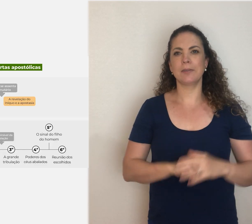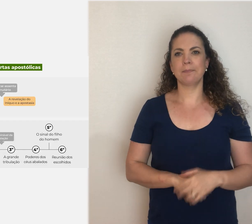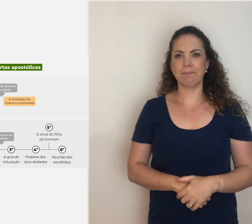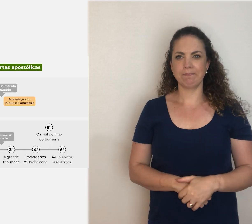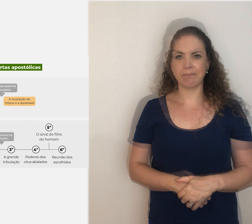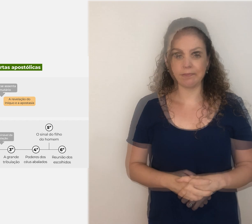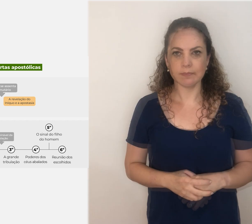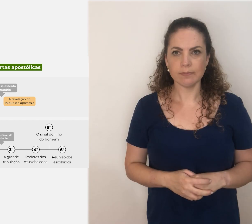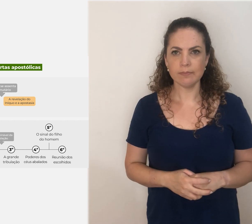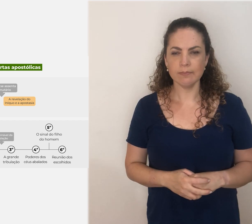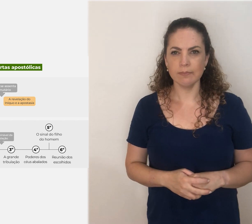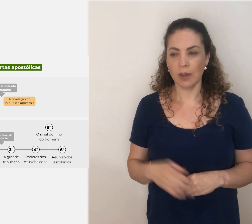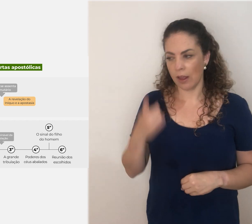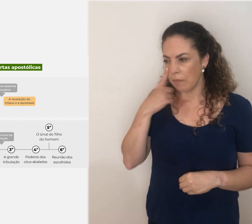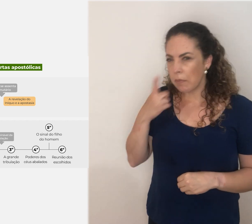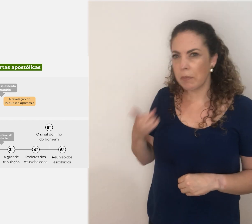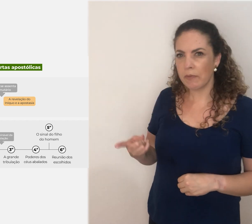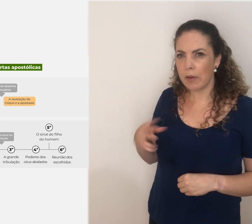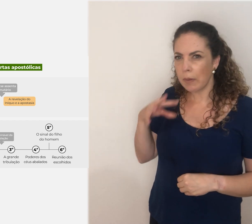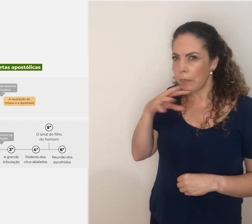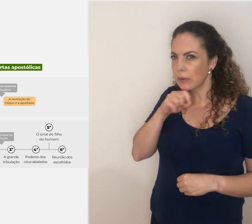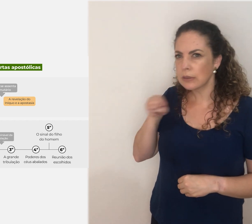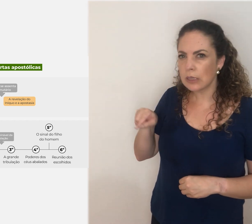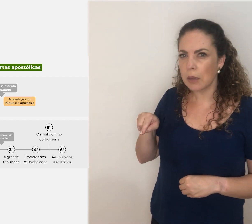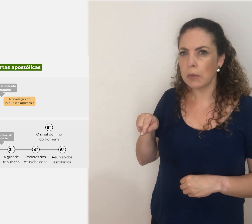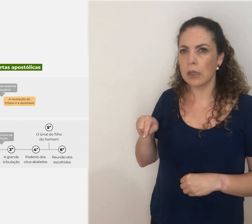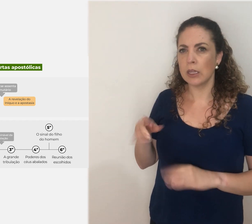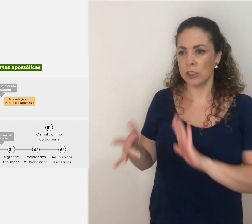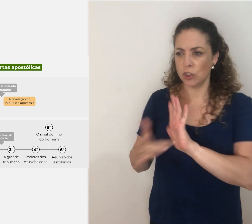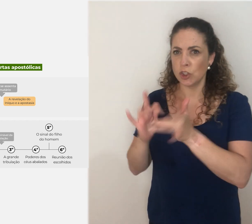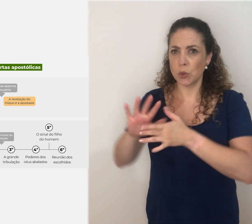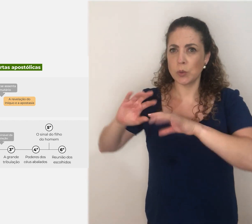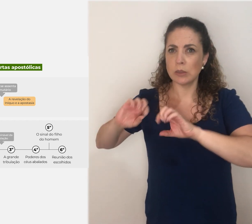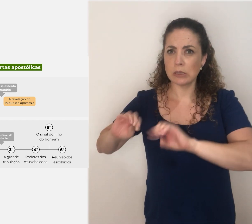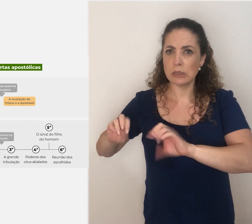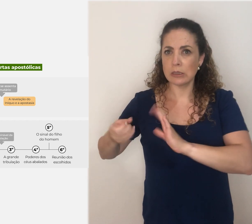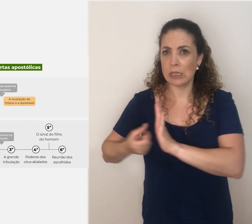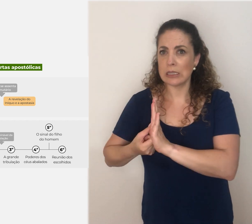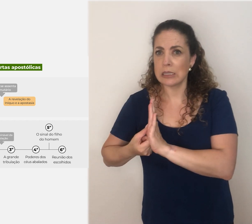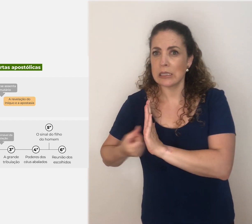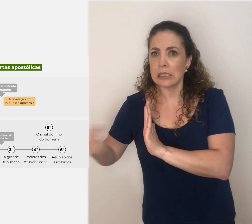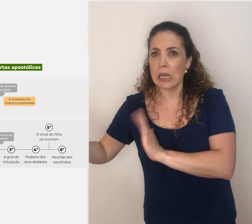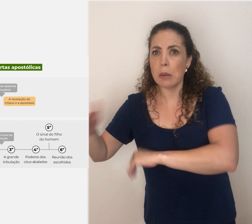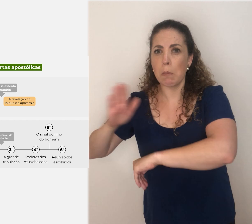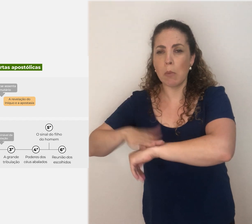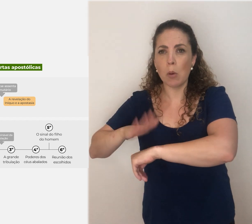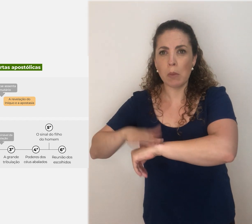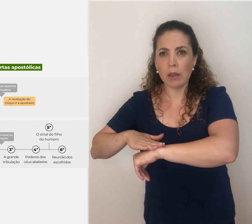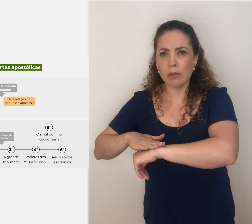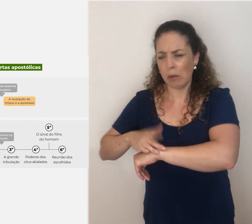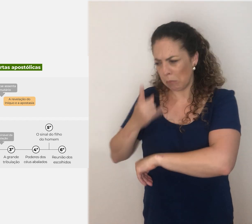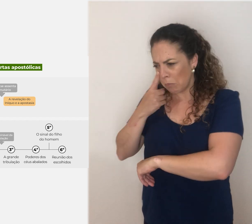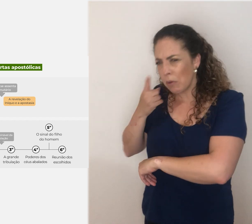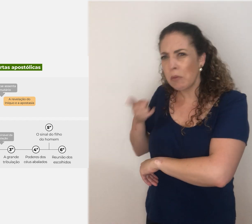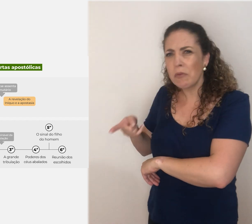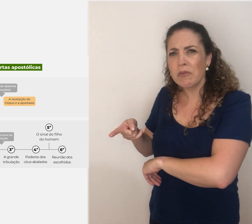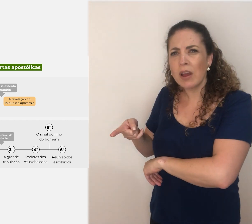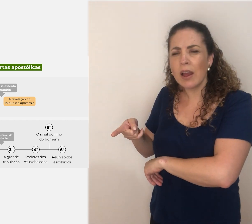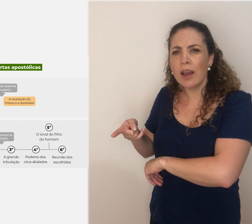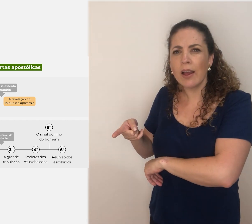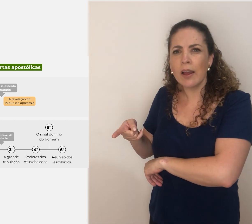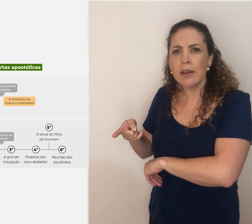Olha, aí embaixo, novamente, os 6 momentos do ensino de Jesus. E este momento